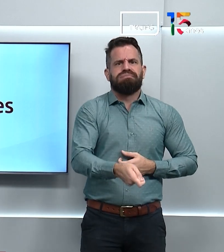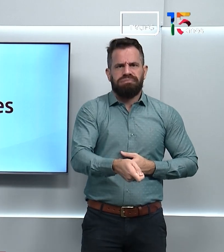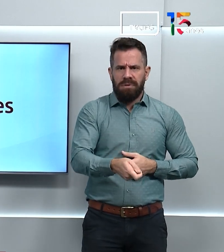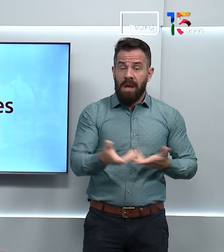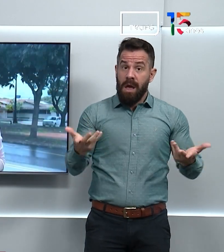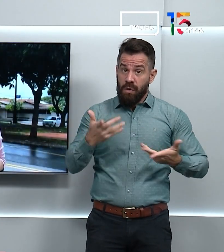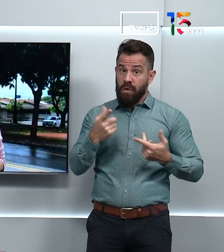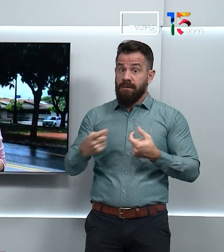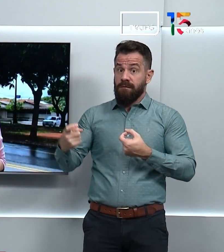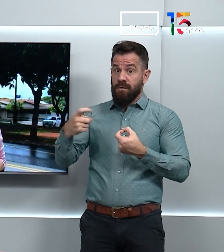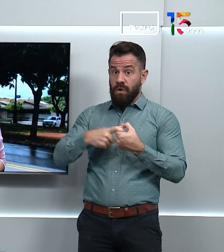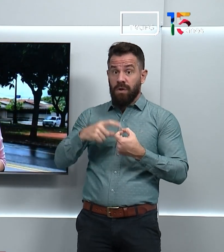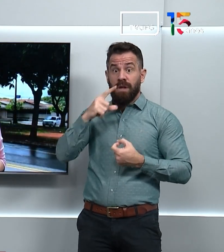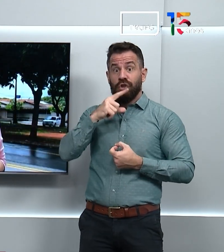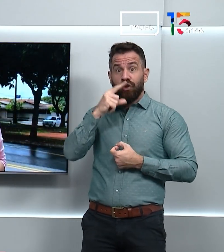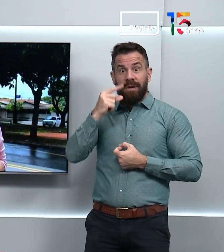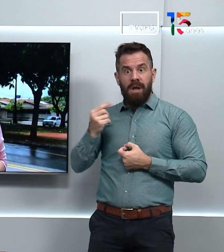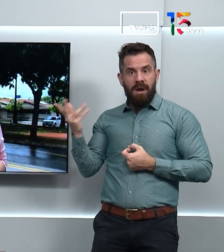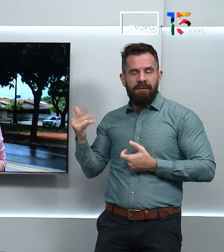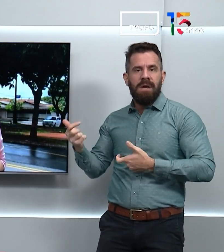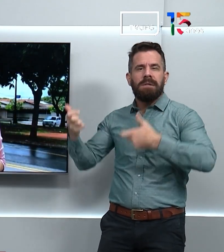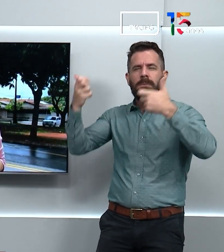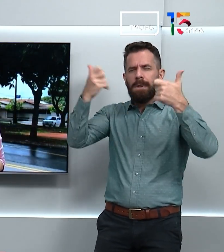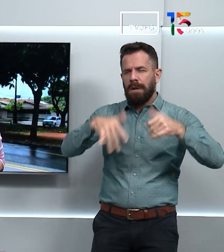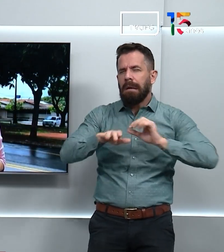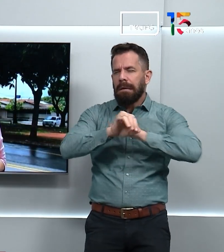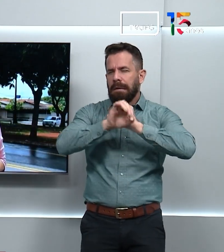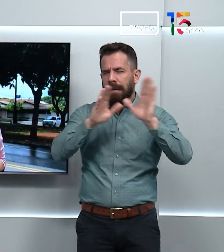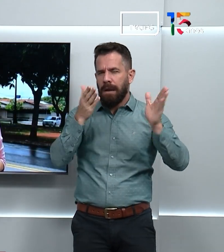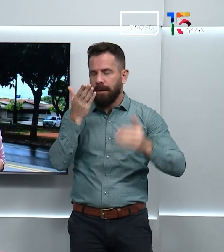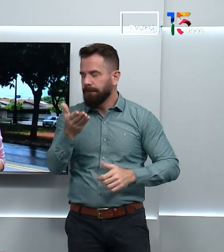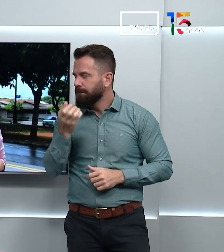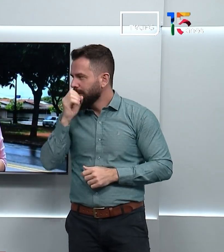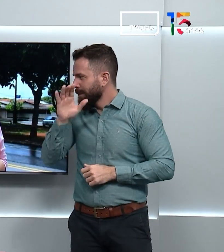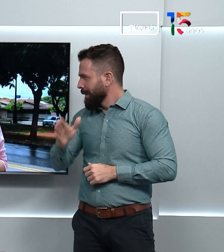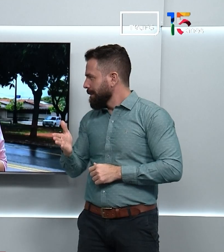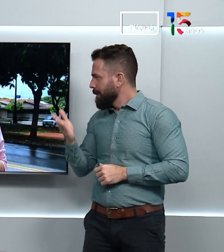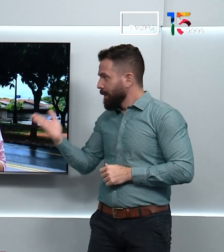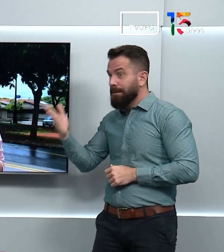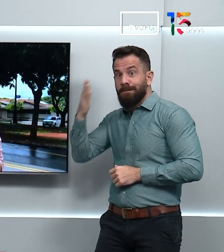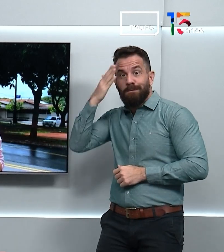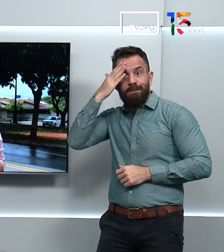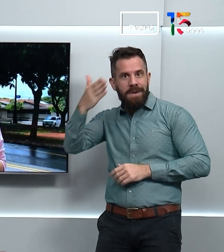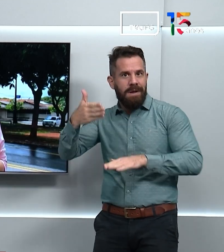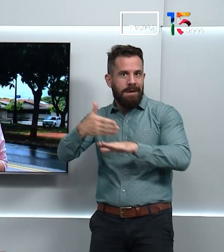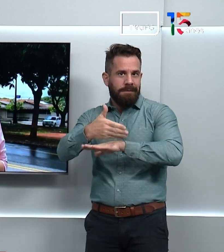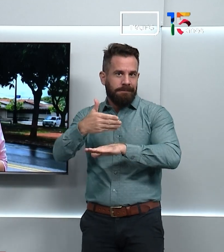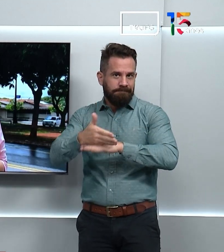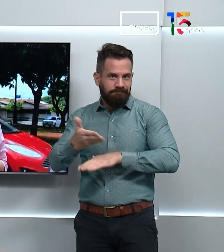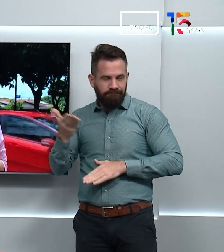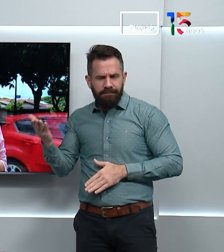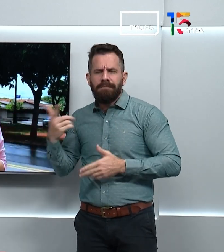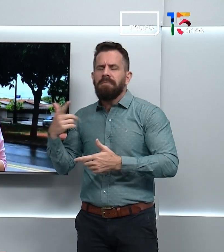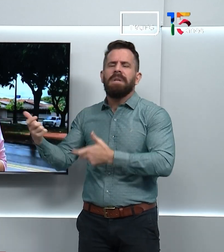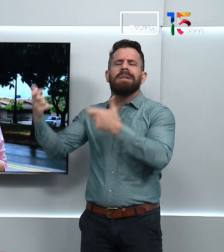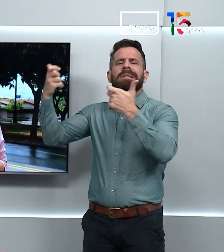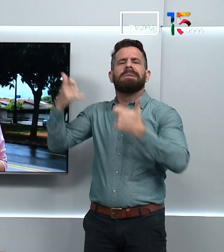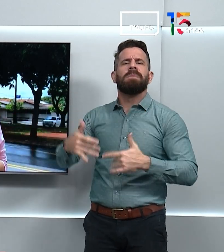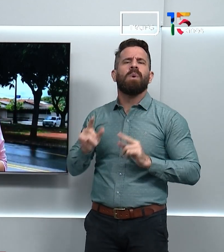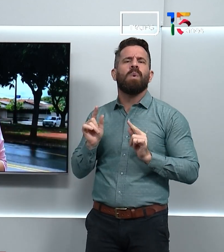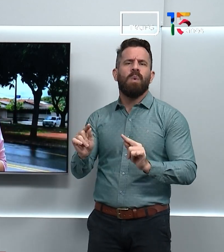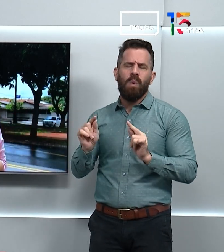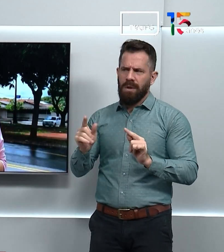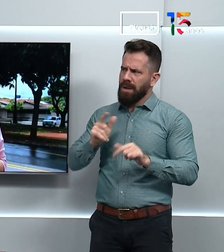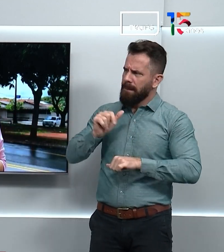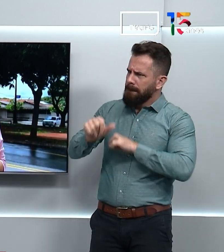vivo agora para nos ajudar a entender melhor toda essa história. Boa tarde, muito obrigada pela sua presença, Jana. Explica para a gente o que é